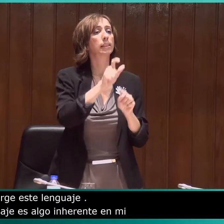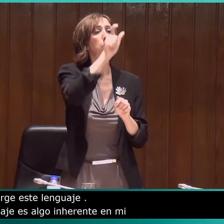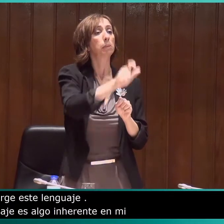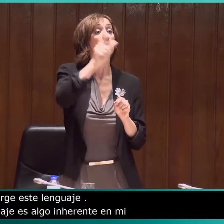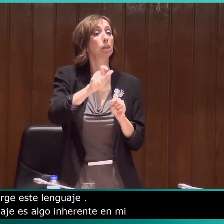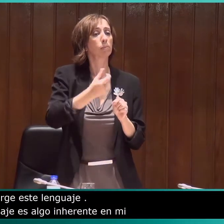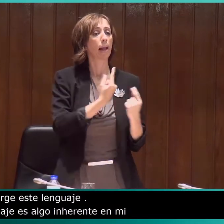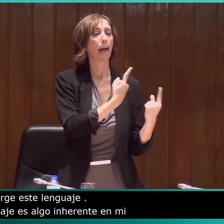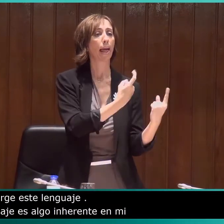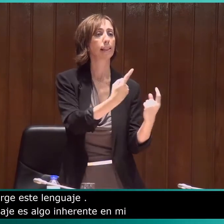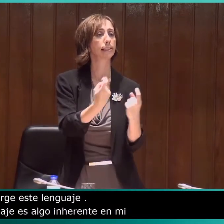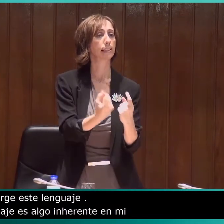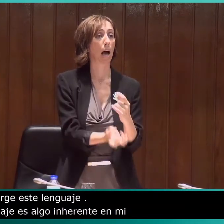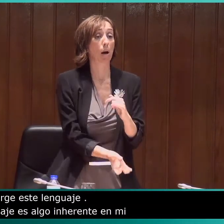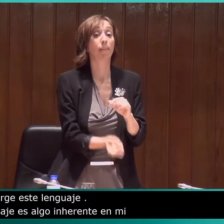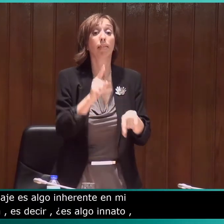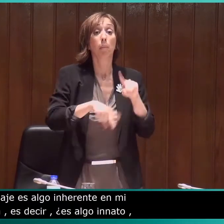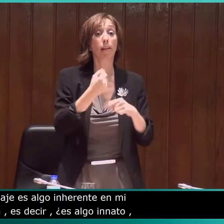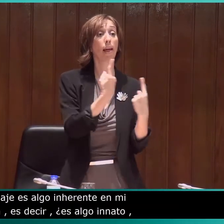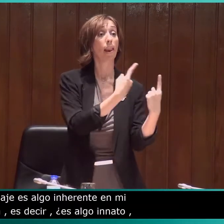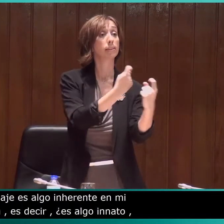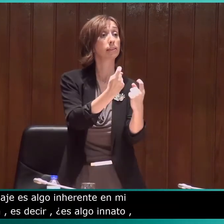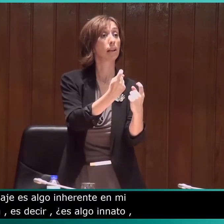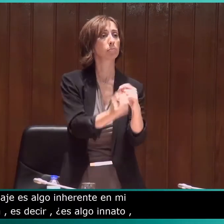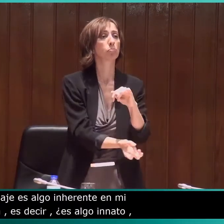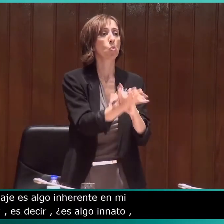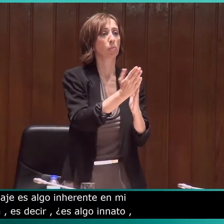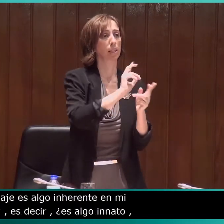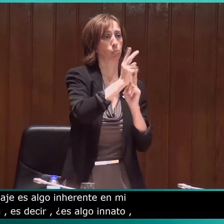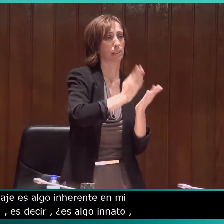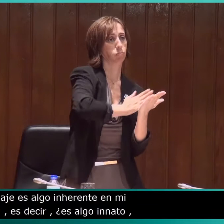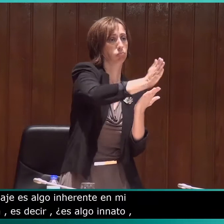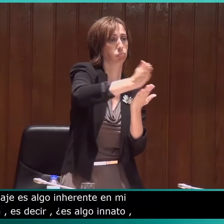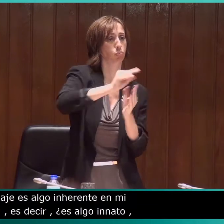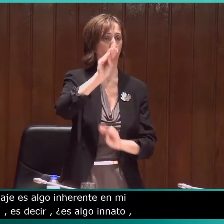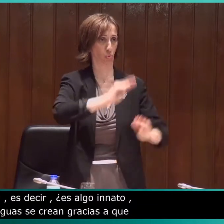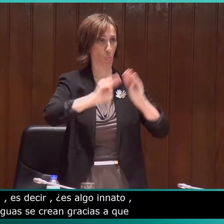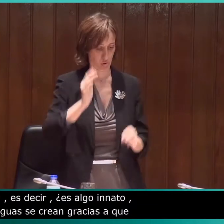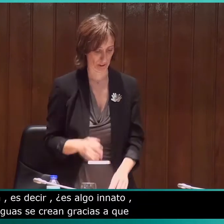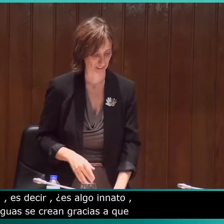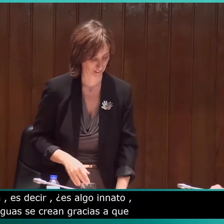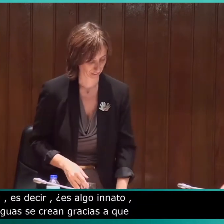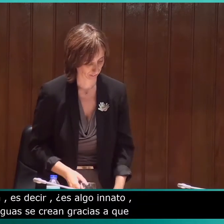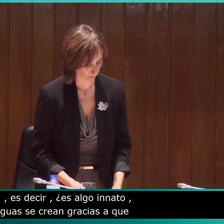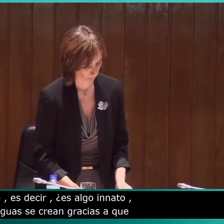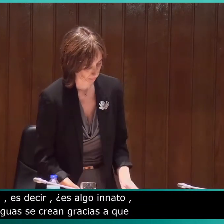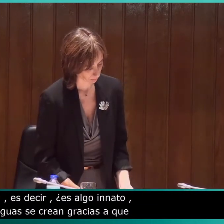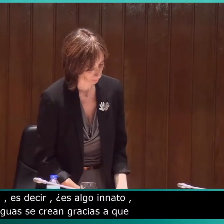Gracias a que los seres humanos la necesitan la necesitan y la crean como respuesta a las diferentes